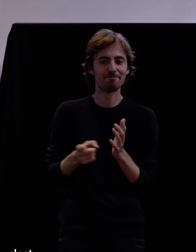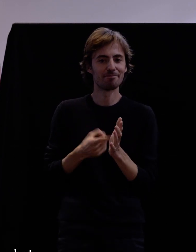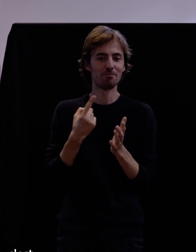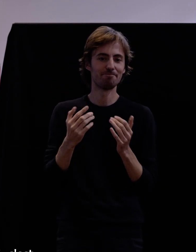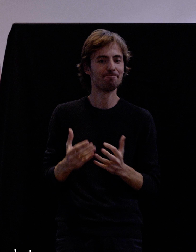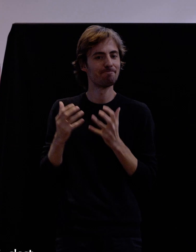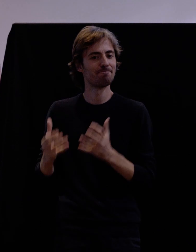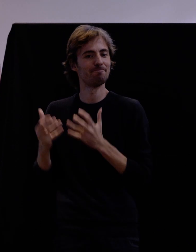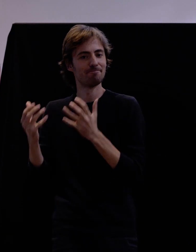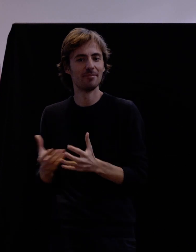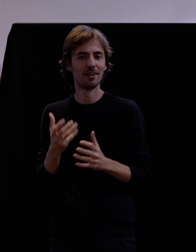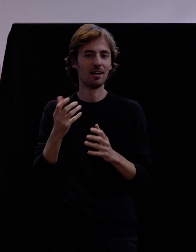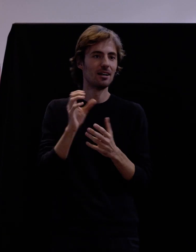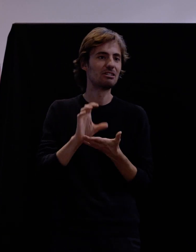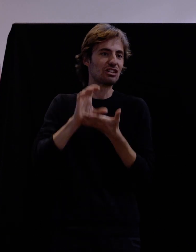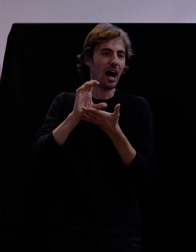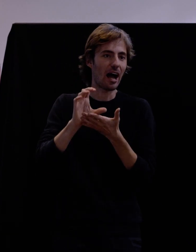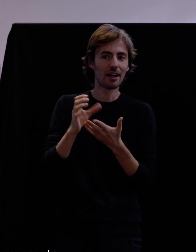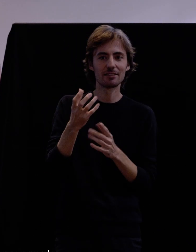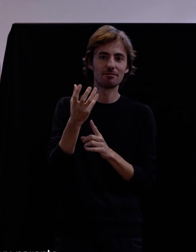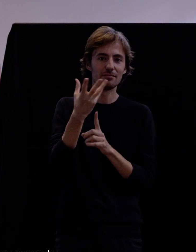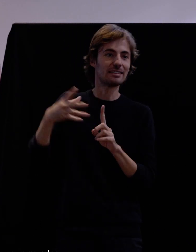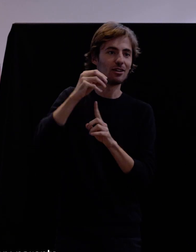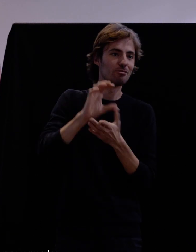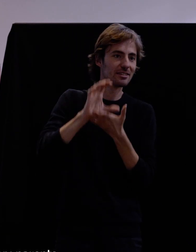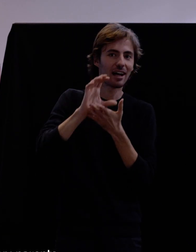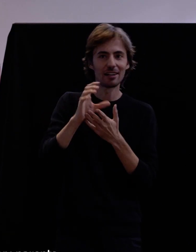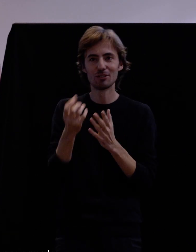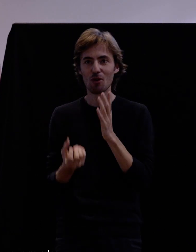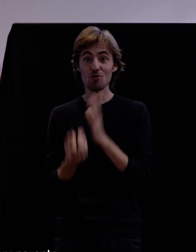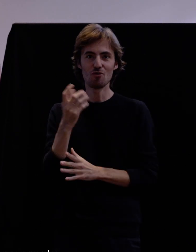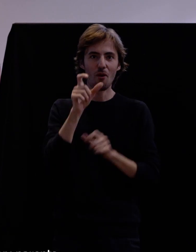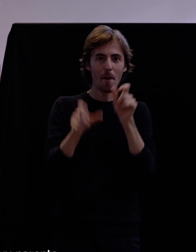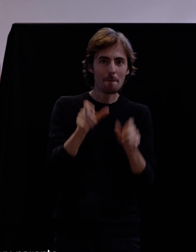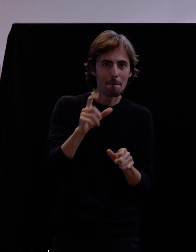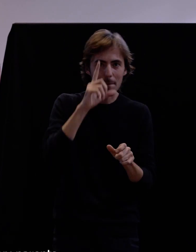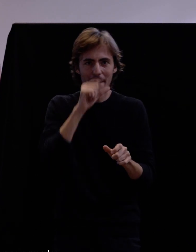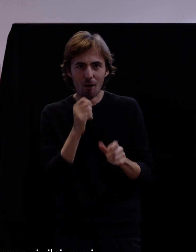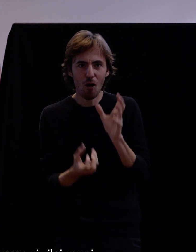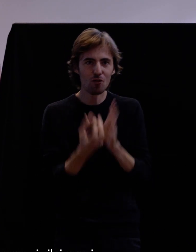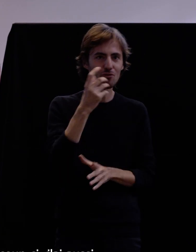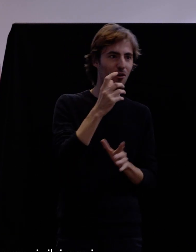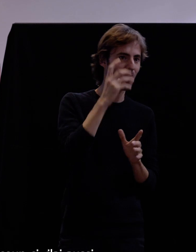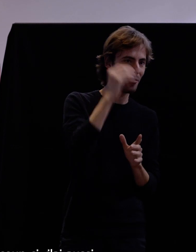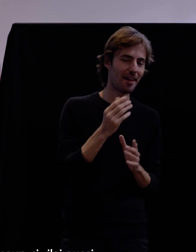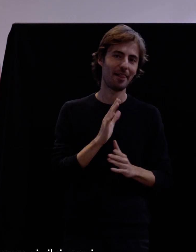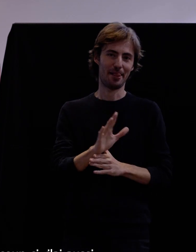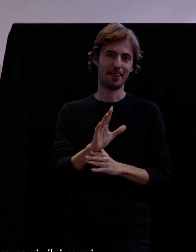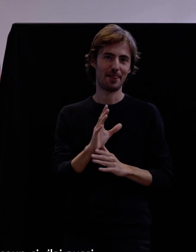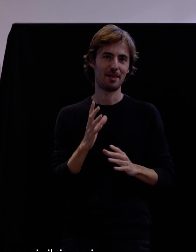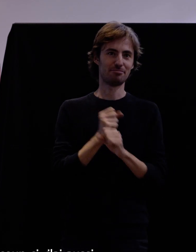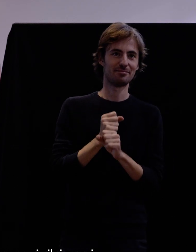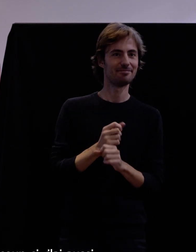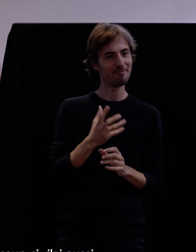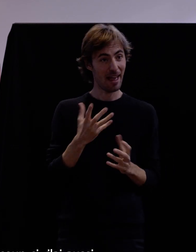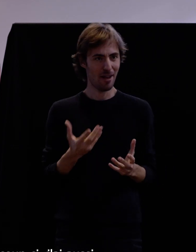le premier topo sur le syndrome charge. J'allais dire les définitions classiques pour les nouveaux parents, les nouveaux professionnels. Mais c'est vrai que ce coup-ci, j'ai aussi un